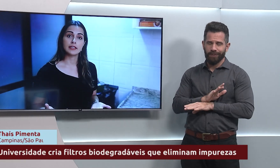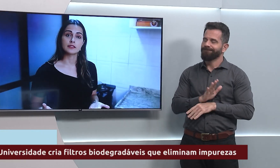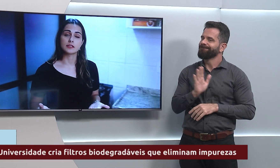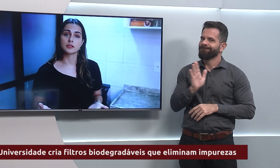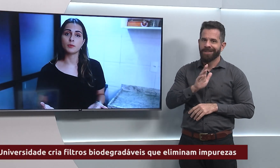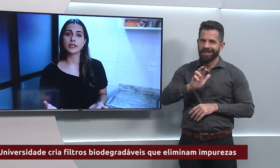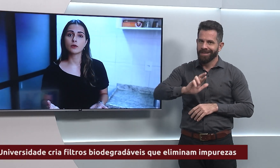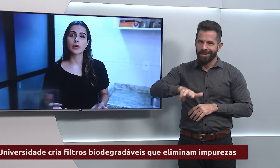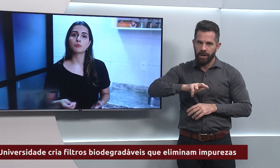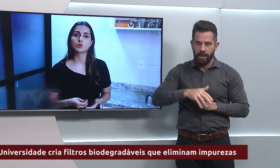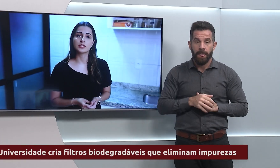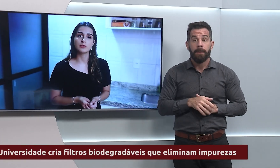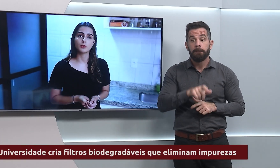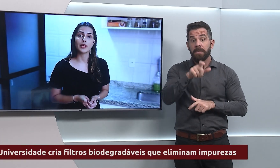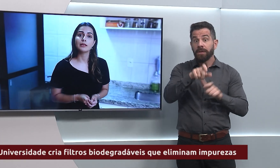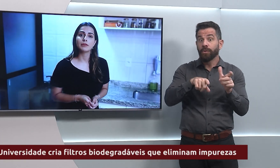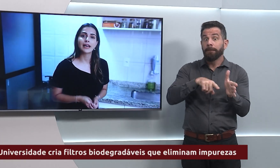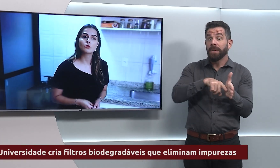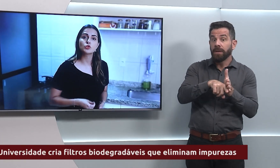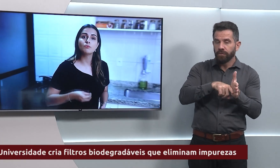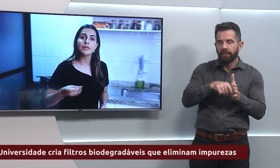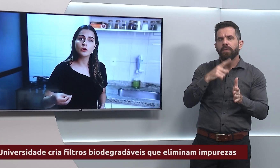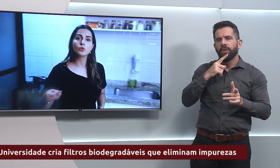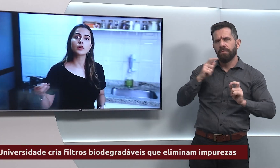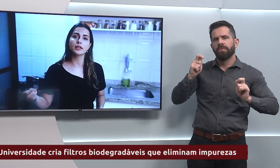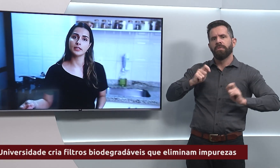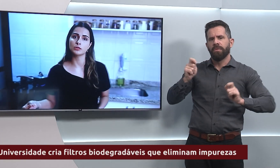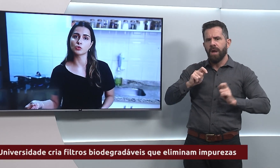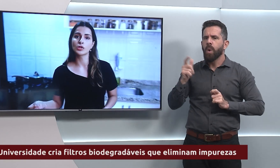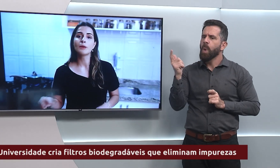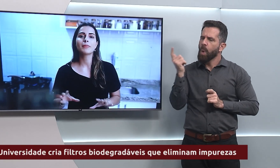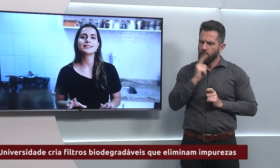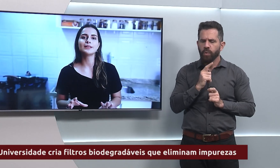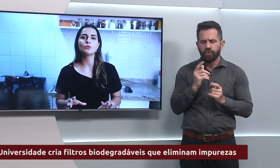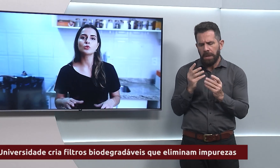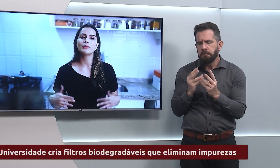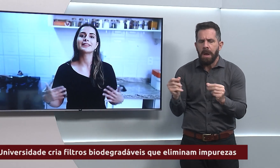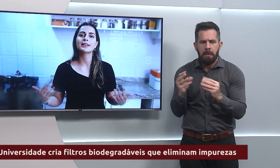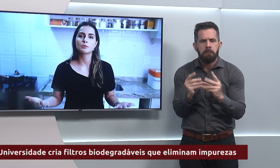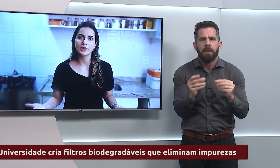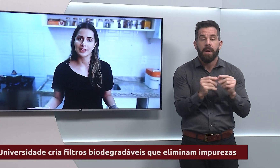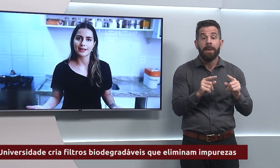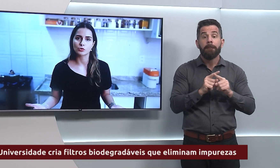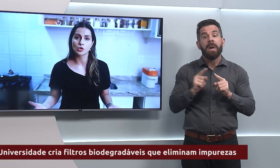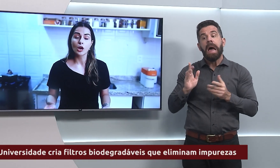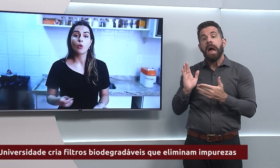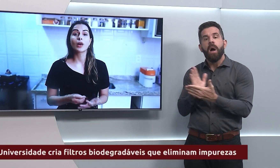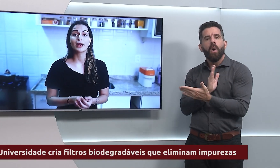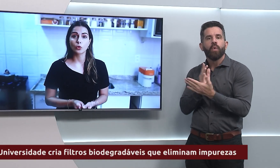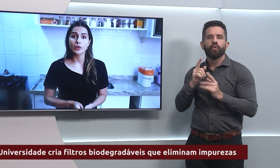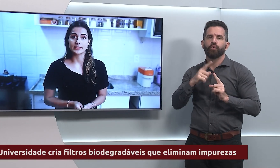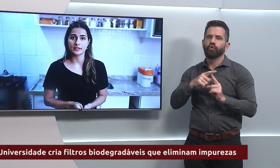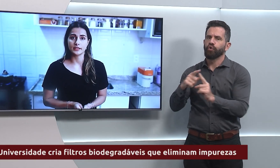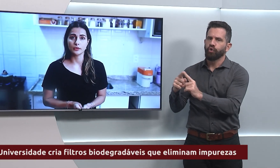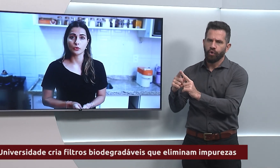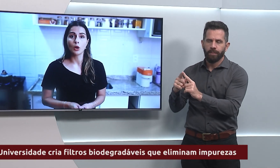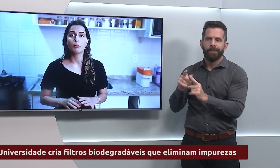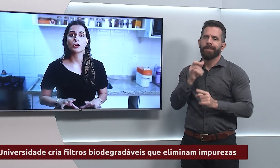Especialistas explicam que é possível eliminar os micro-organismos, mas não os metais pesados. O calor excessivo pode